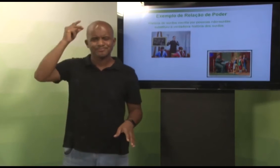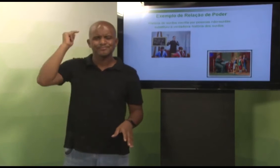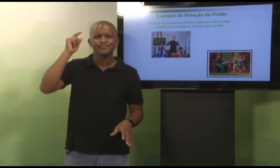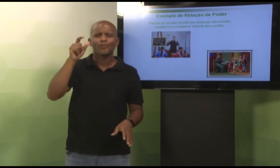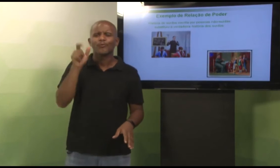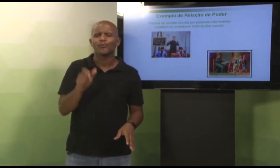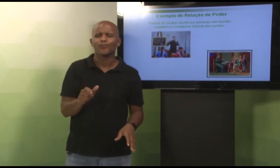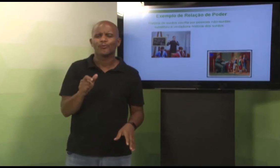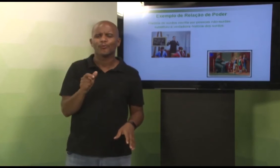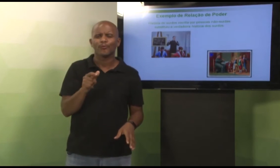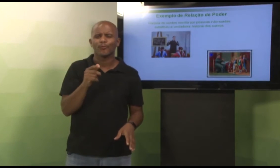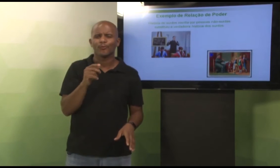para isso.